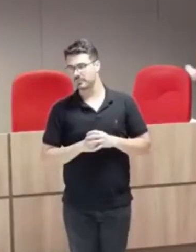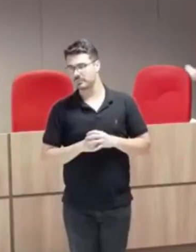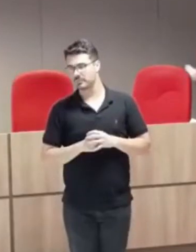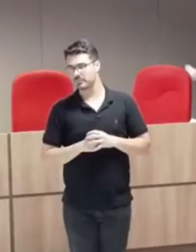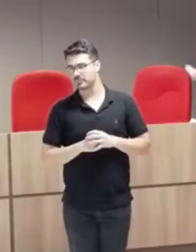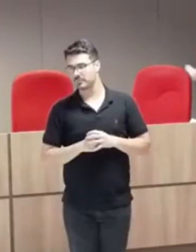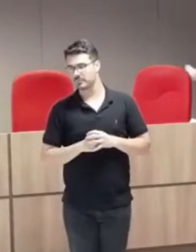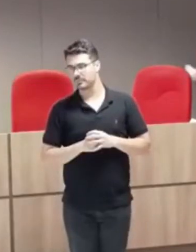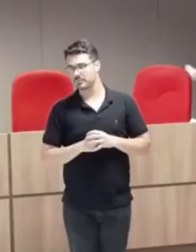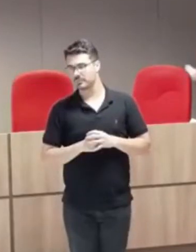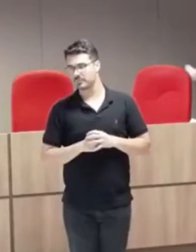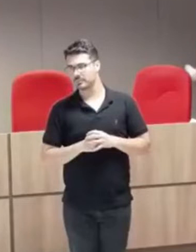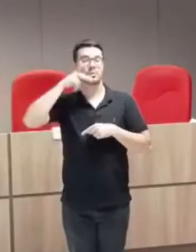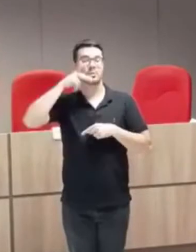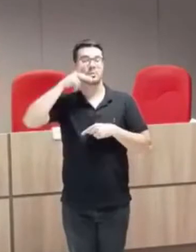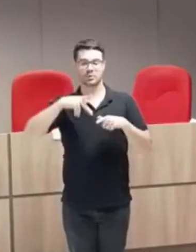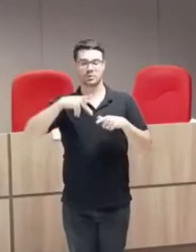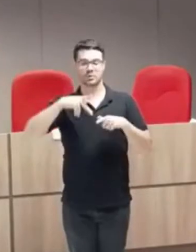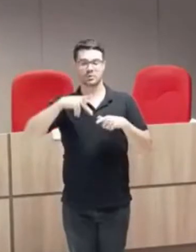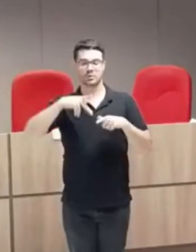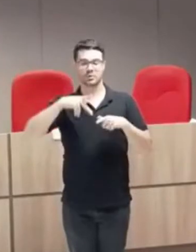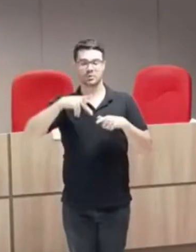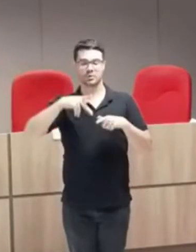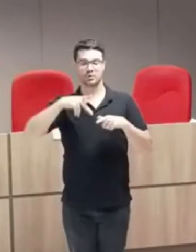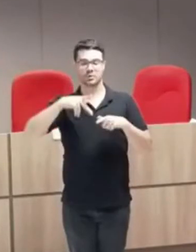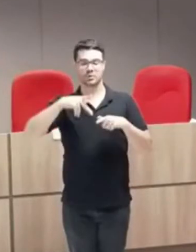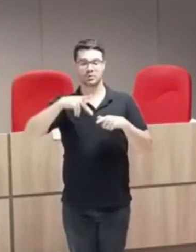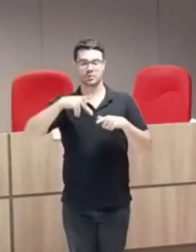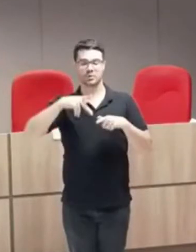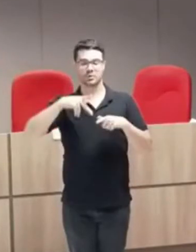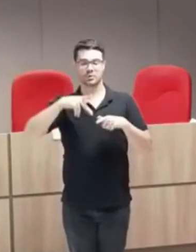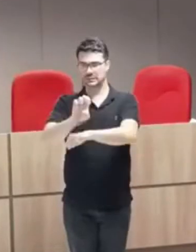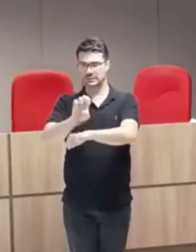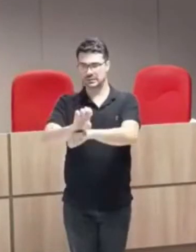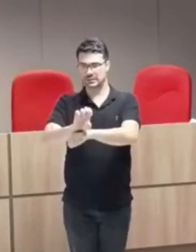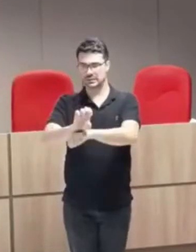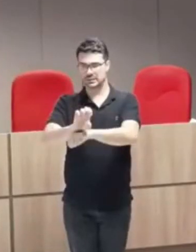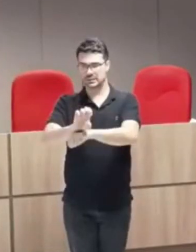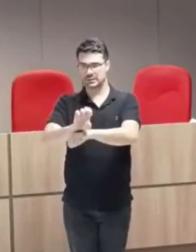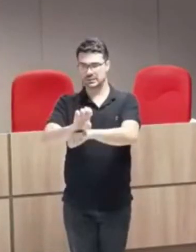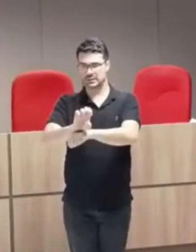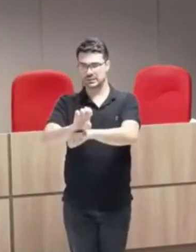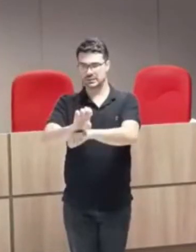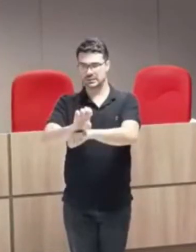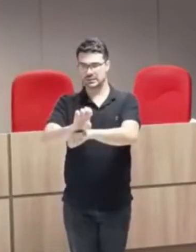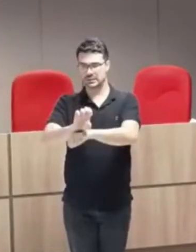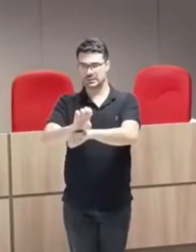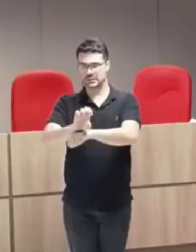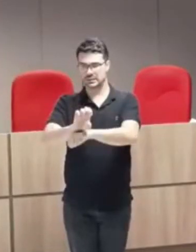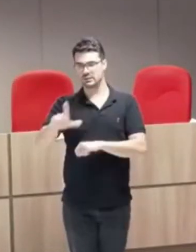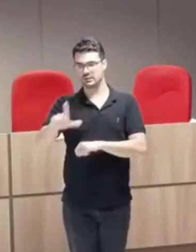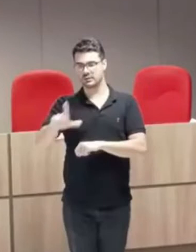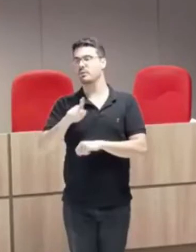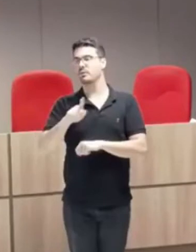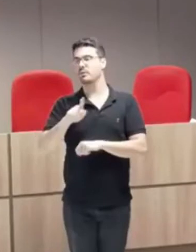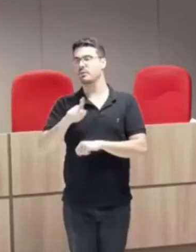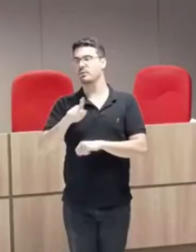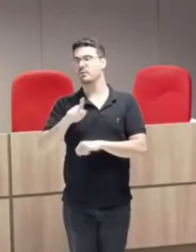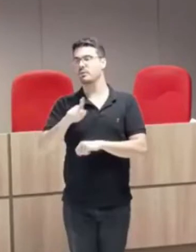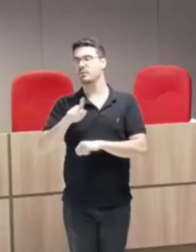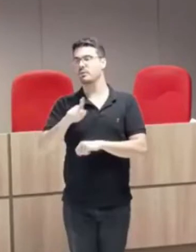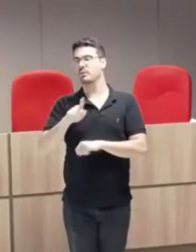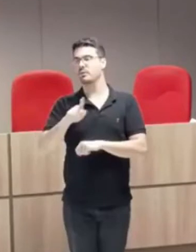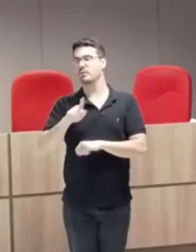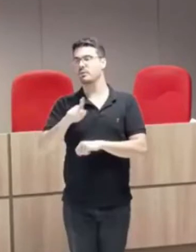Convidamos o promotor de justiça do Estado de Minas Gerais, Daniel dos Santos Rodrigues, membro auxiliar da Comissão de Aperfeiçoamento